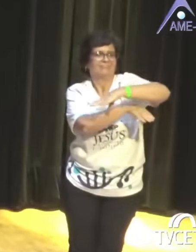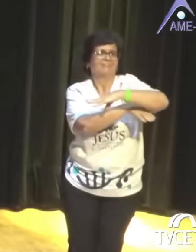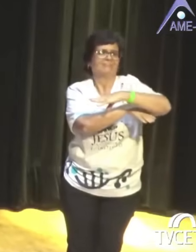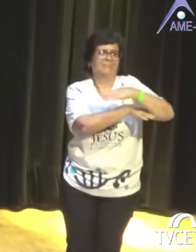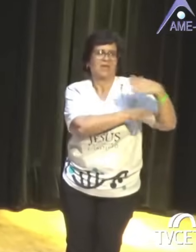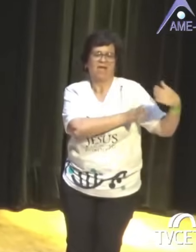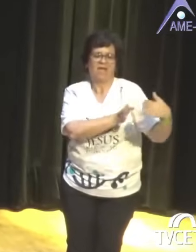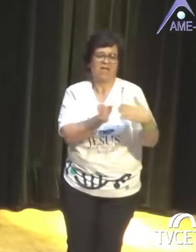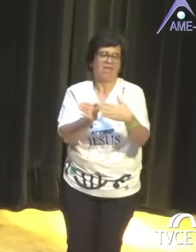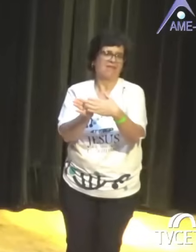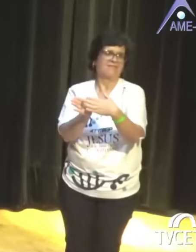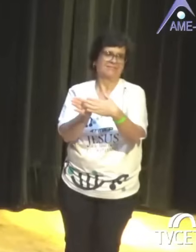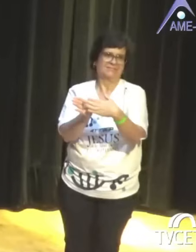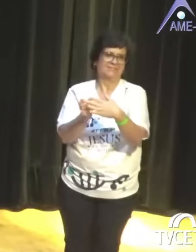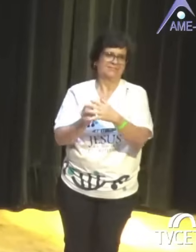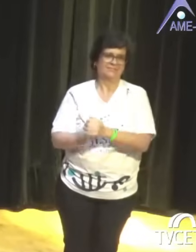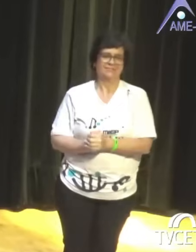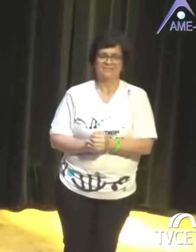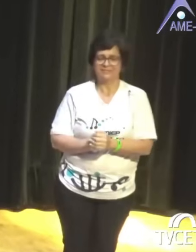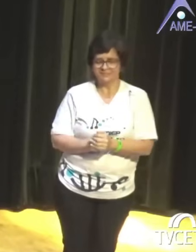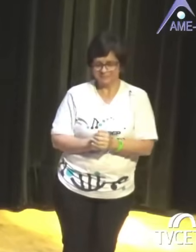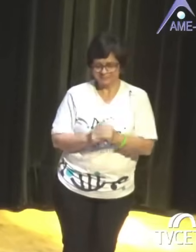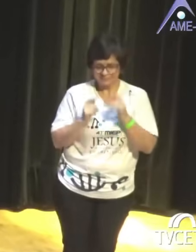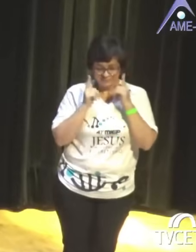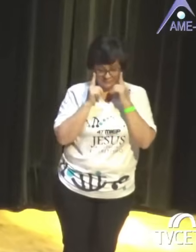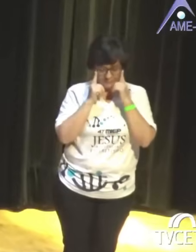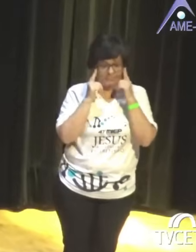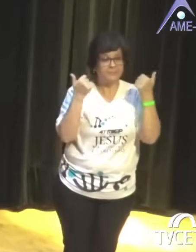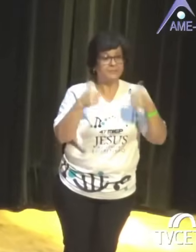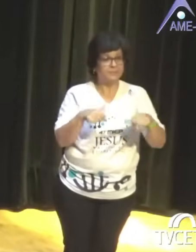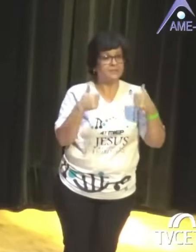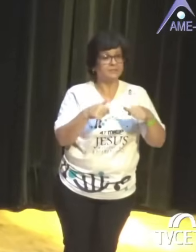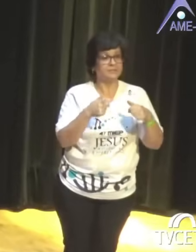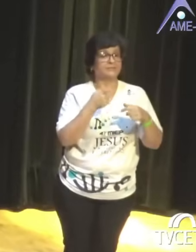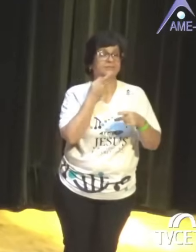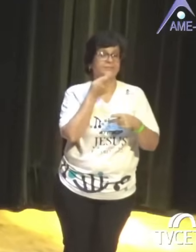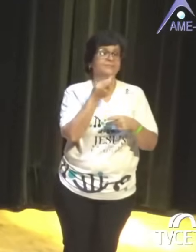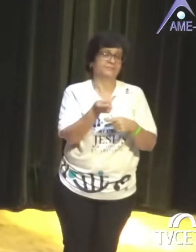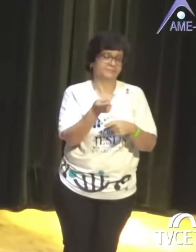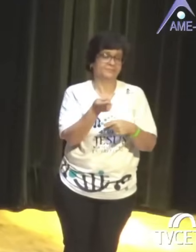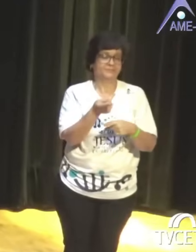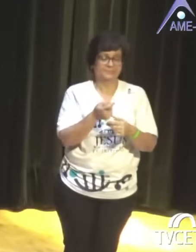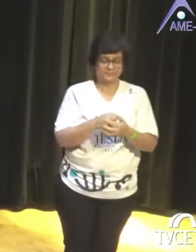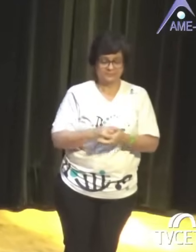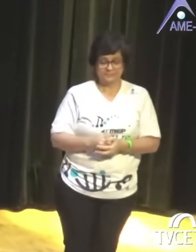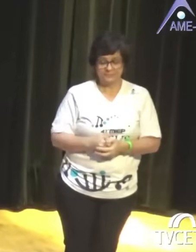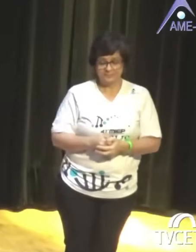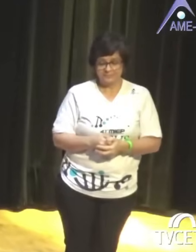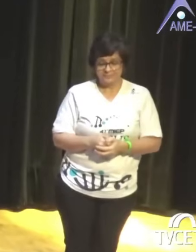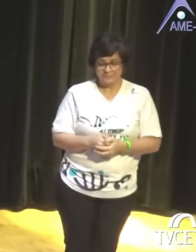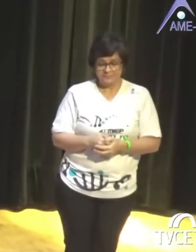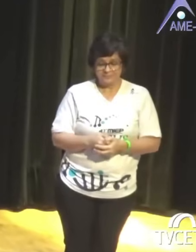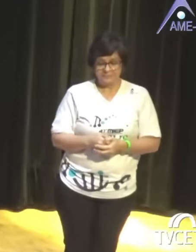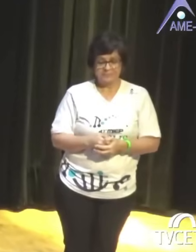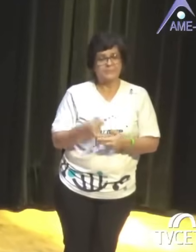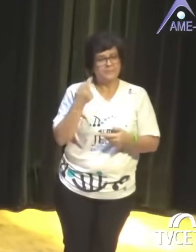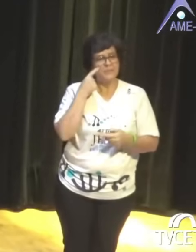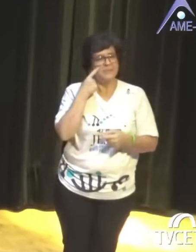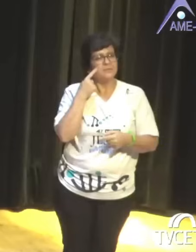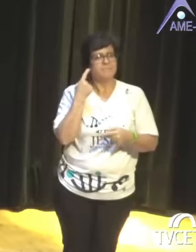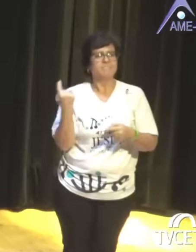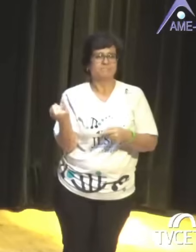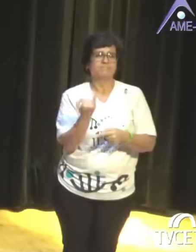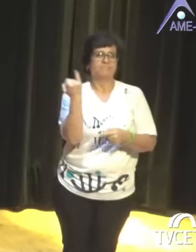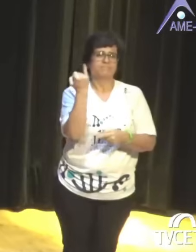guia então e eu preciso falar muito sobre isso eu preciso tocar num